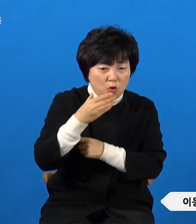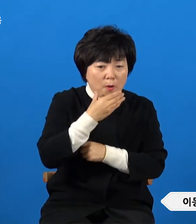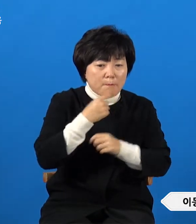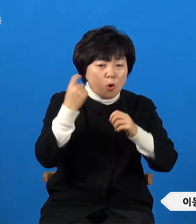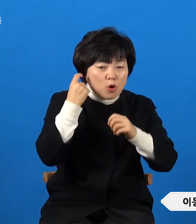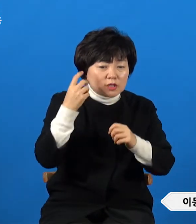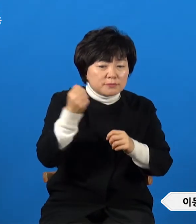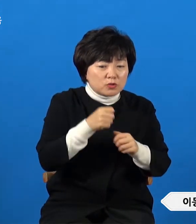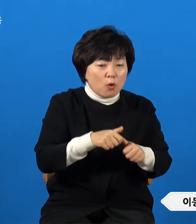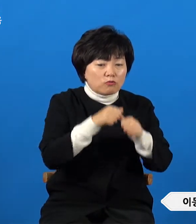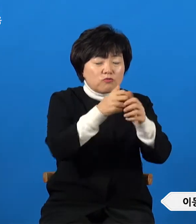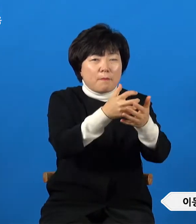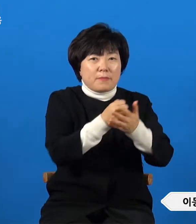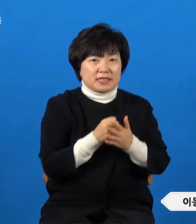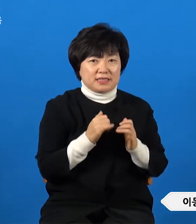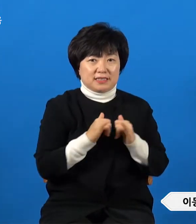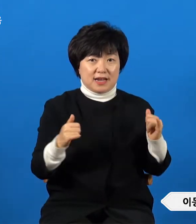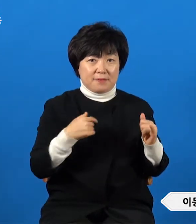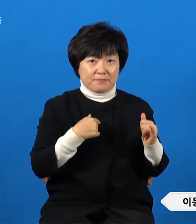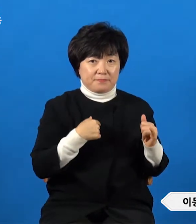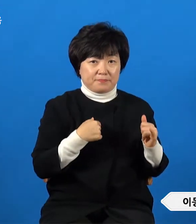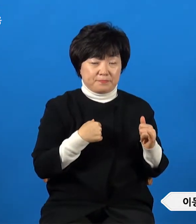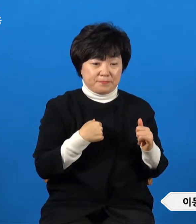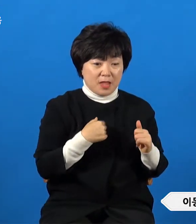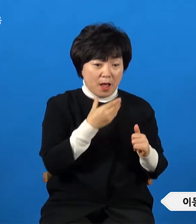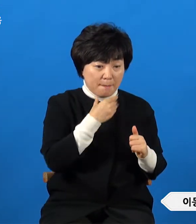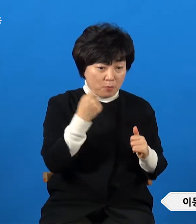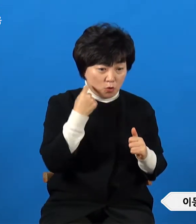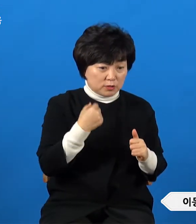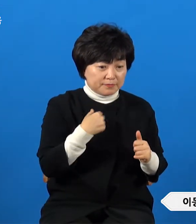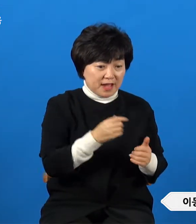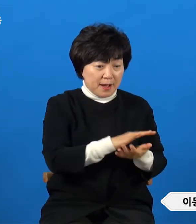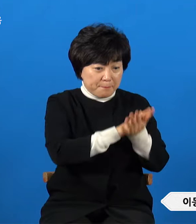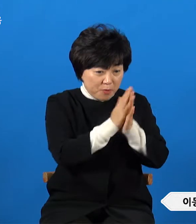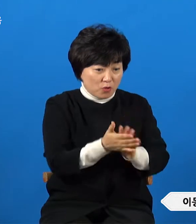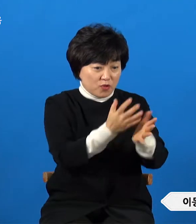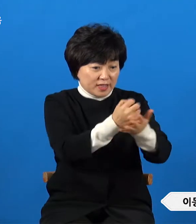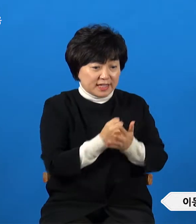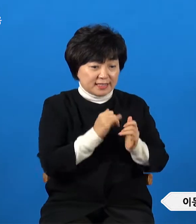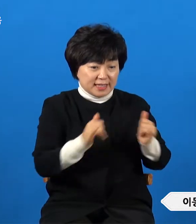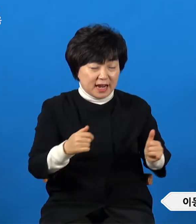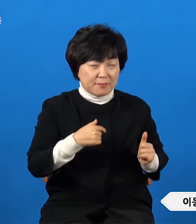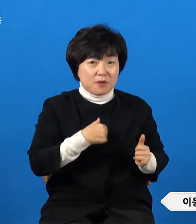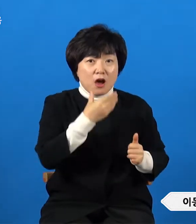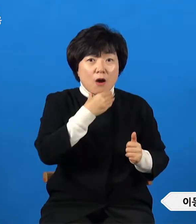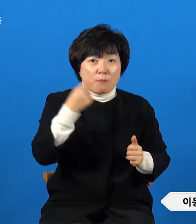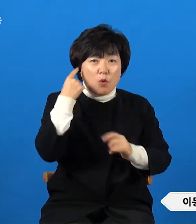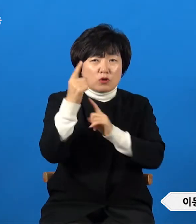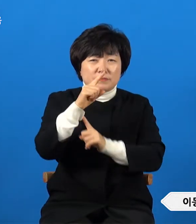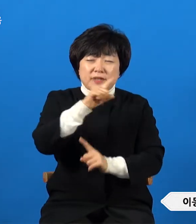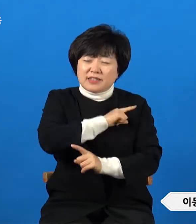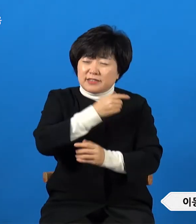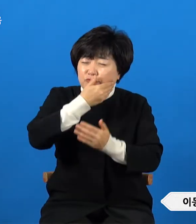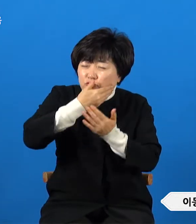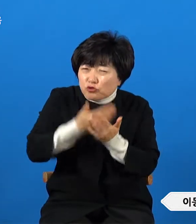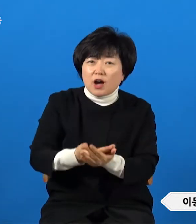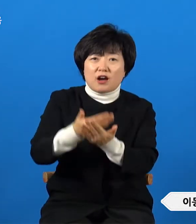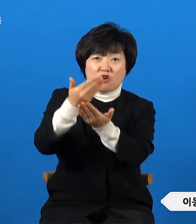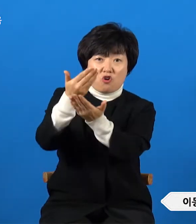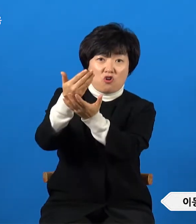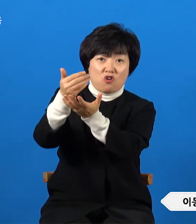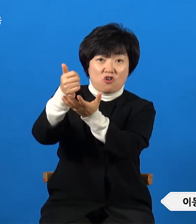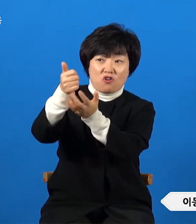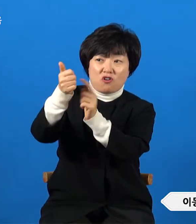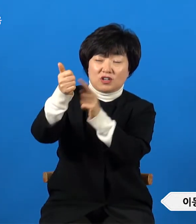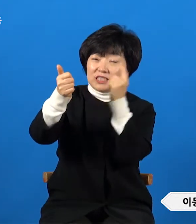구원받은 사람이라면, 복음으로 변화되고 있는 사람이라면, 복음보다 더 위대한 가치가 없다면 이 복음은 전해져야 합니다. 내